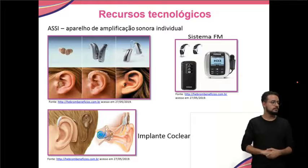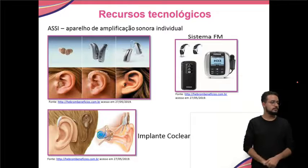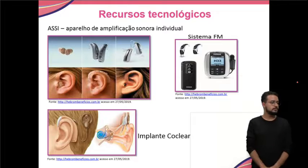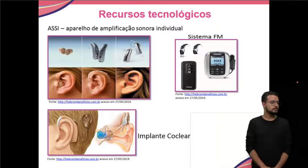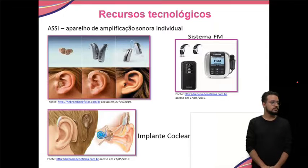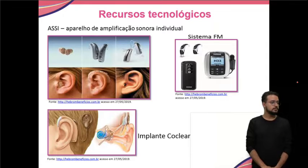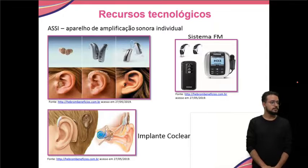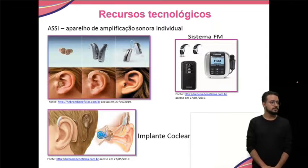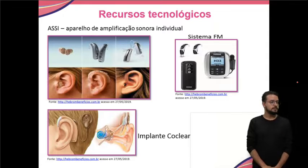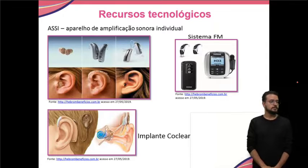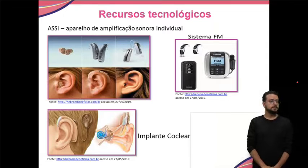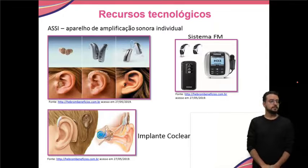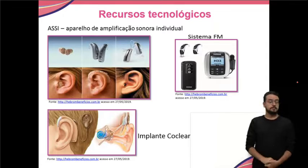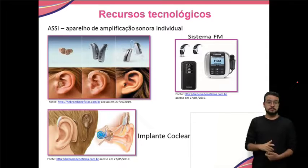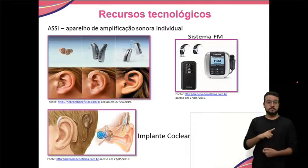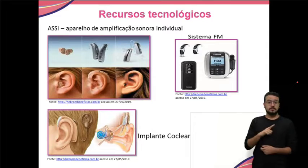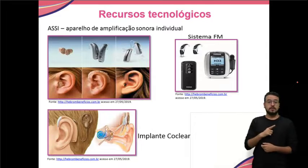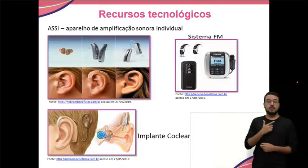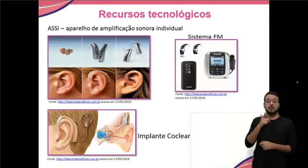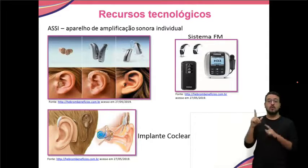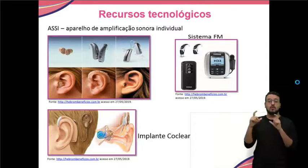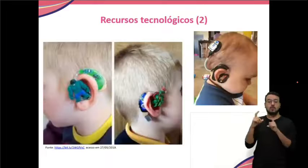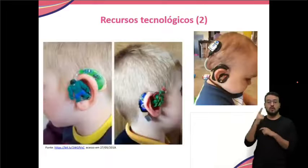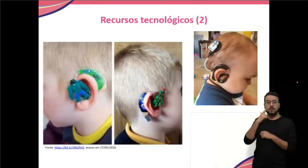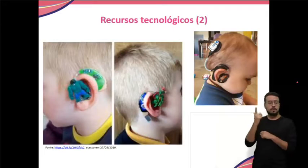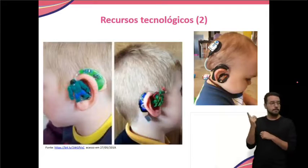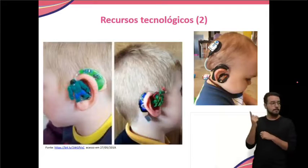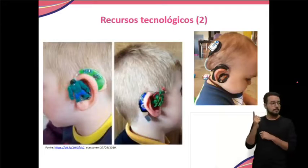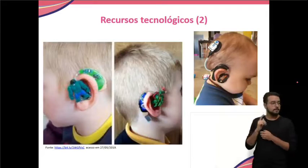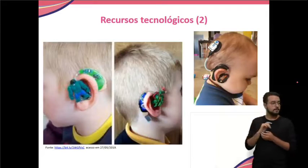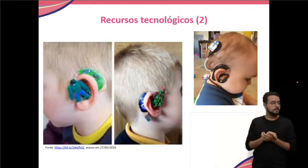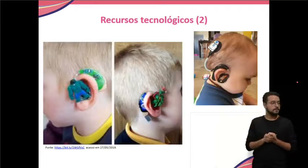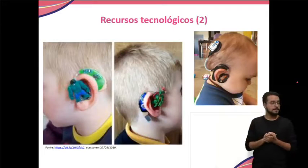para inovar, nós temos na próxima imagem, olha lá, algumas